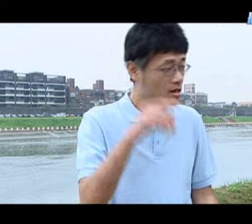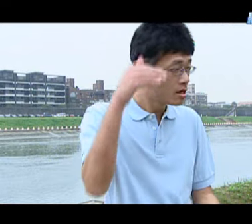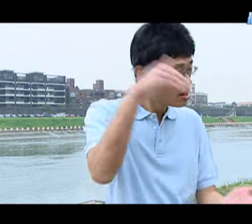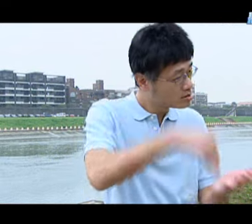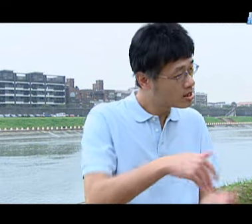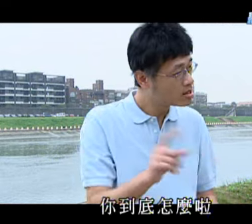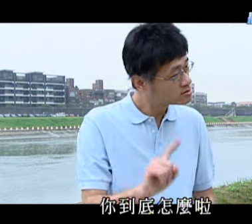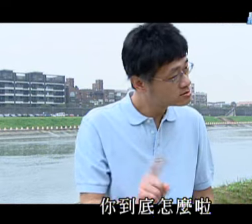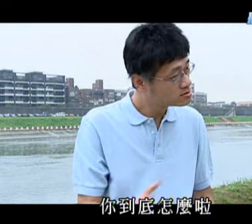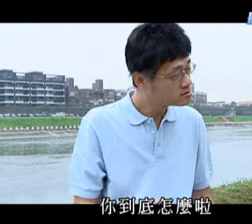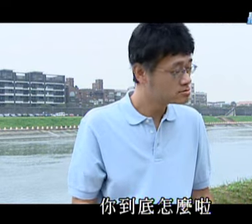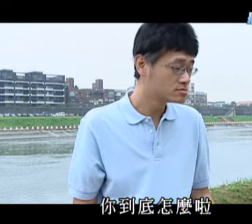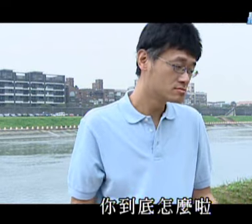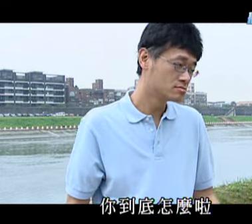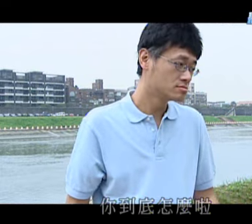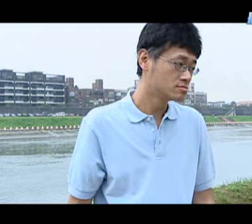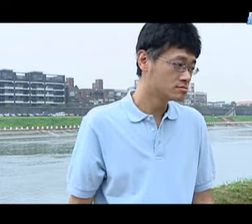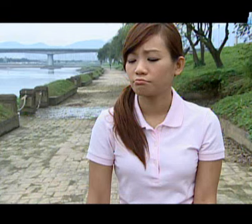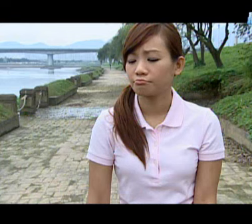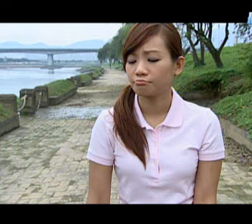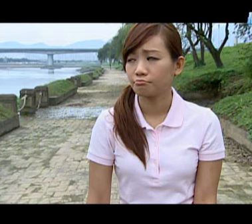哎，你到底怎么啦？